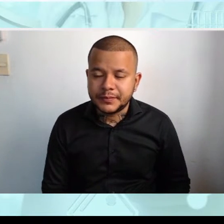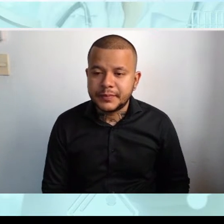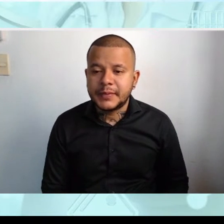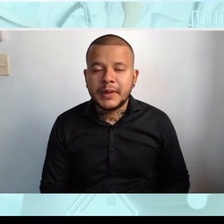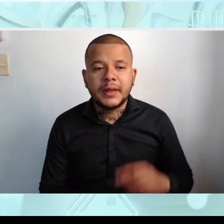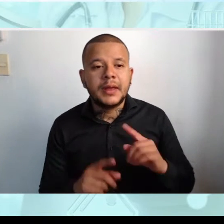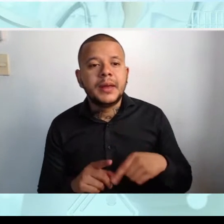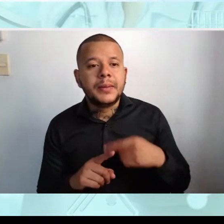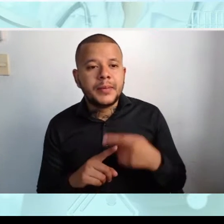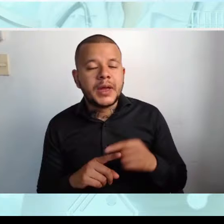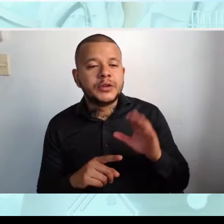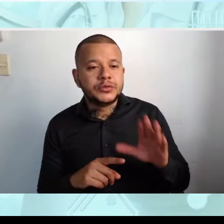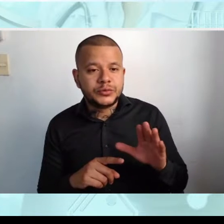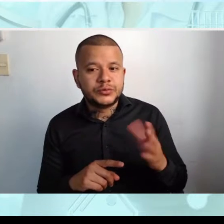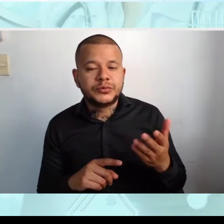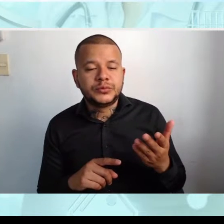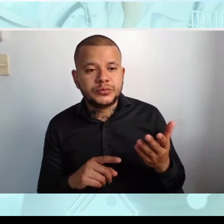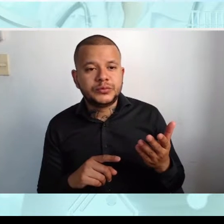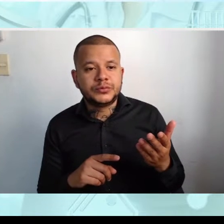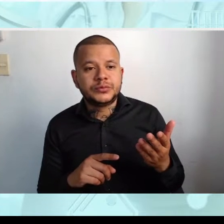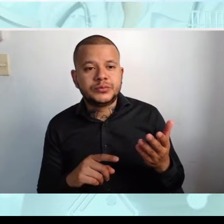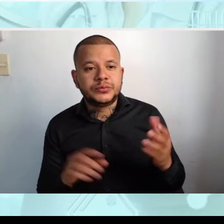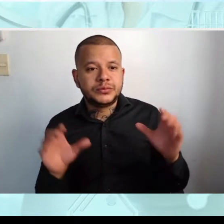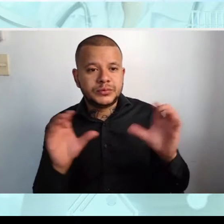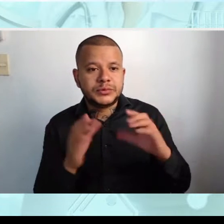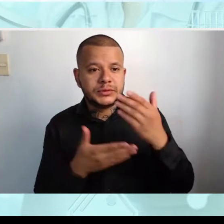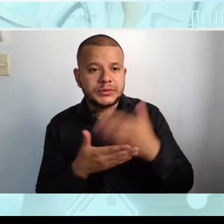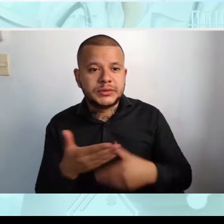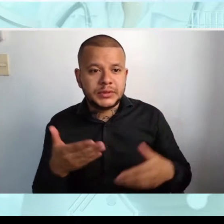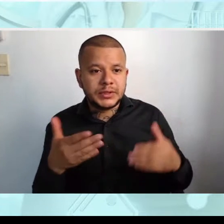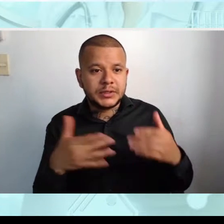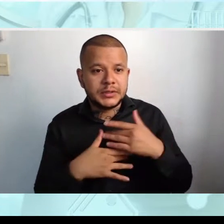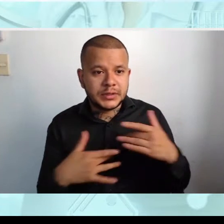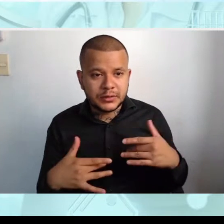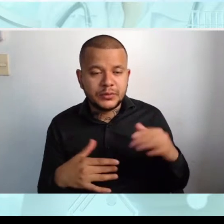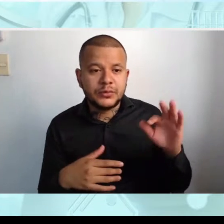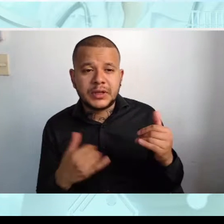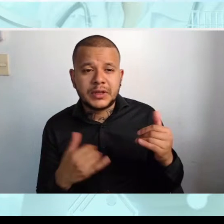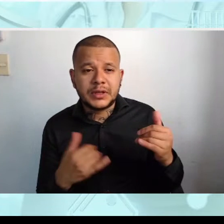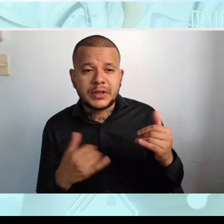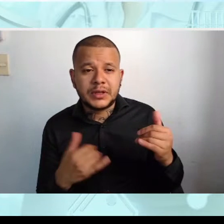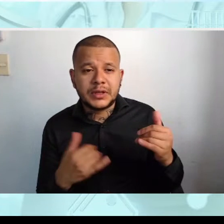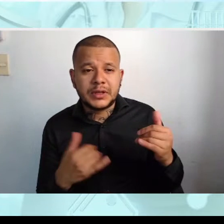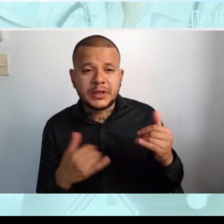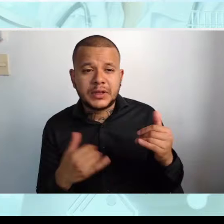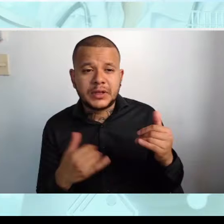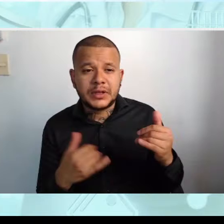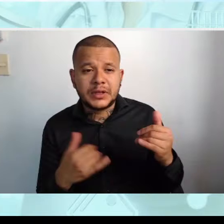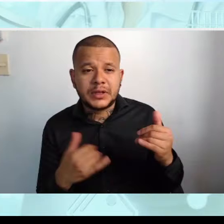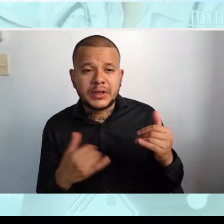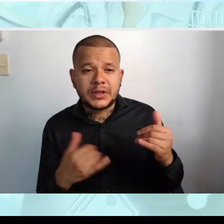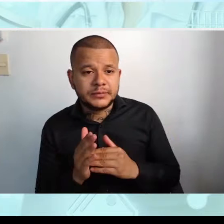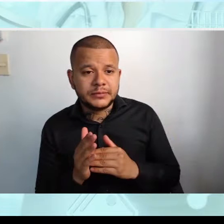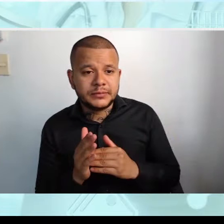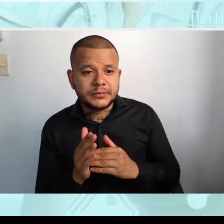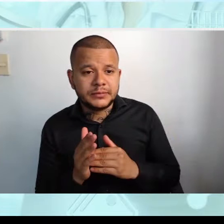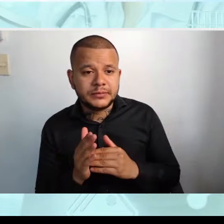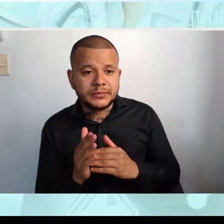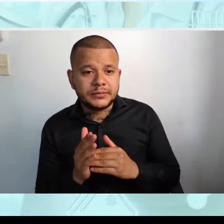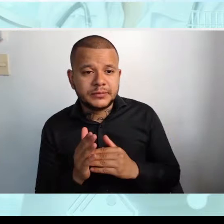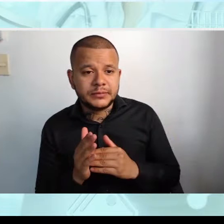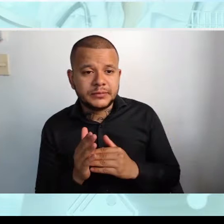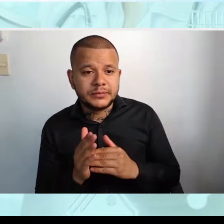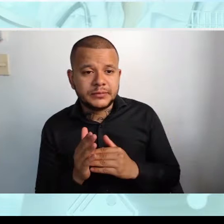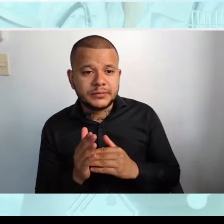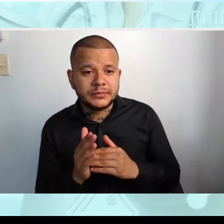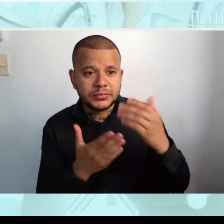de Salud Total. A fecha tenemos 11.059 pacientes y creo que